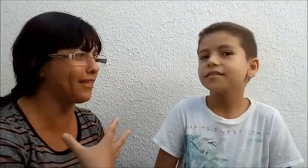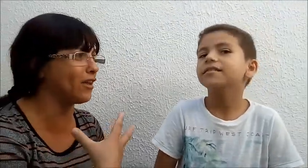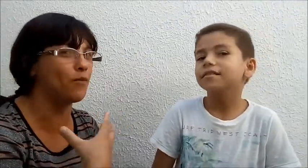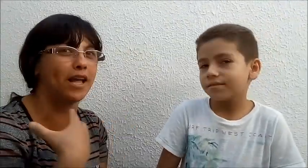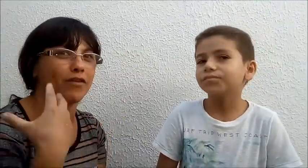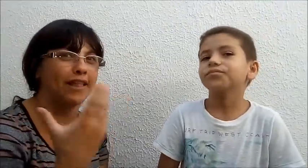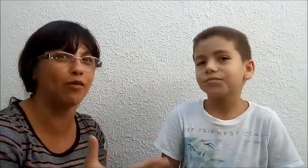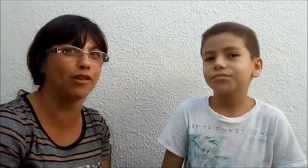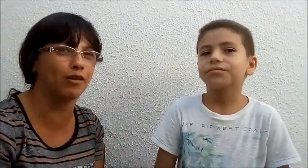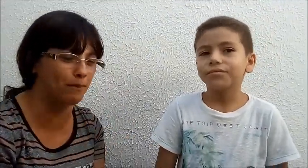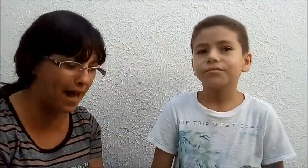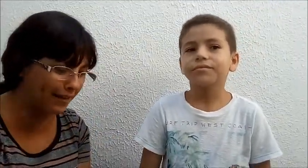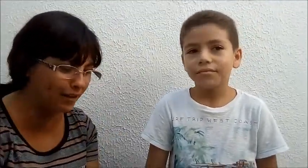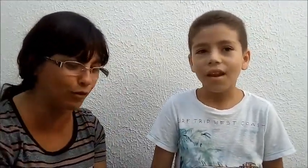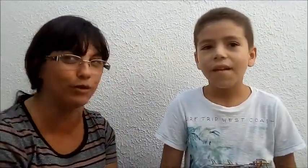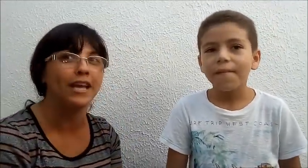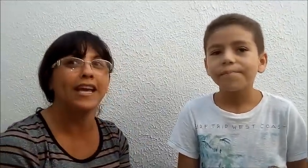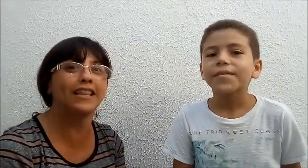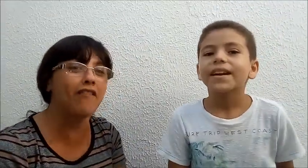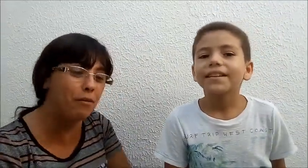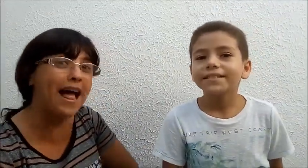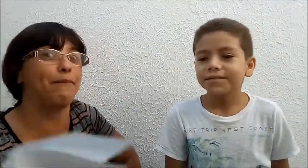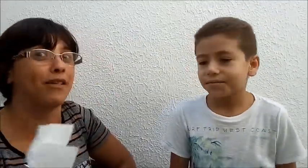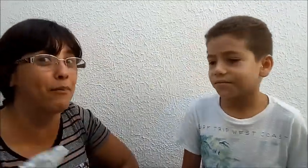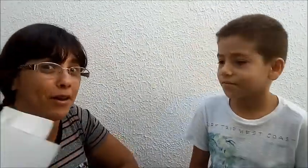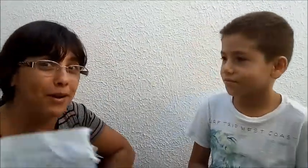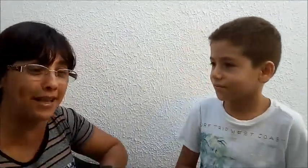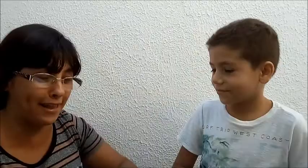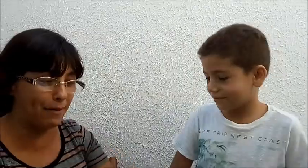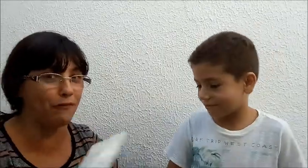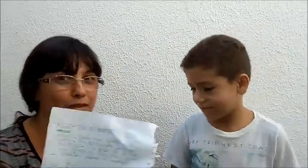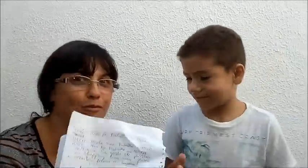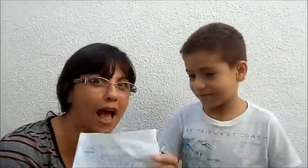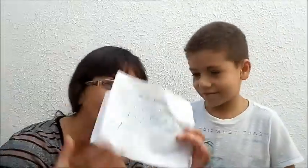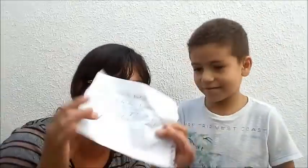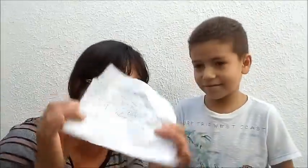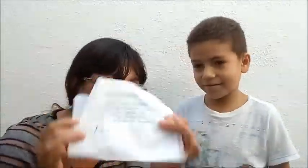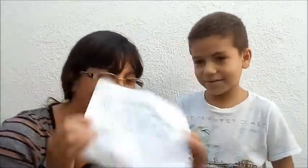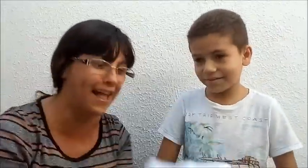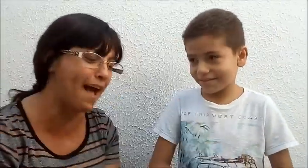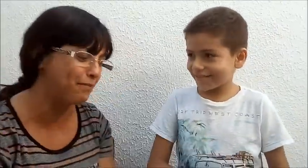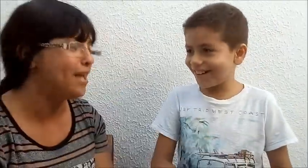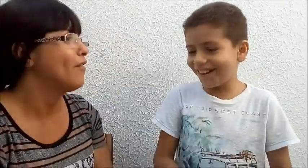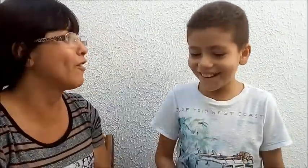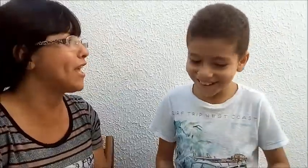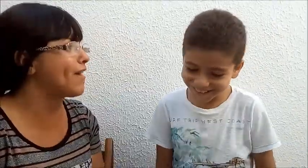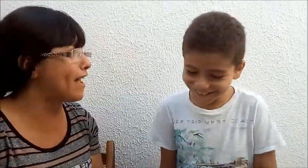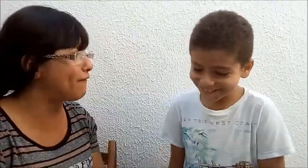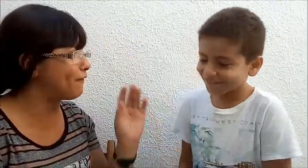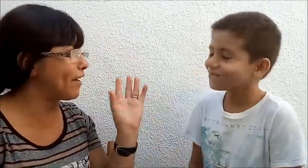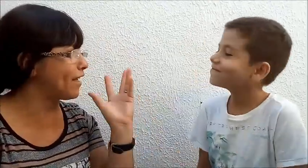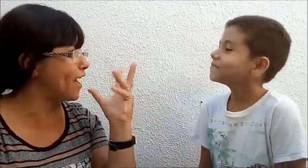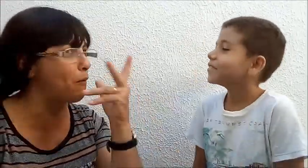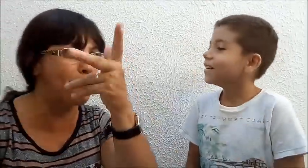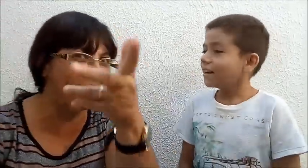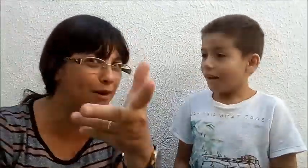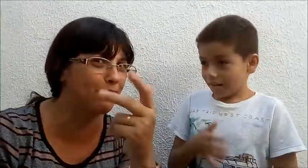assim, como é que você tá com seus pais e tudo. Então, vamos lá, que é só pra não perder tempo, fiz um rascunho aqui, tá, você vai fazer calmamente pras